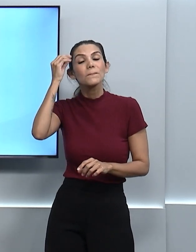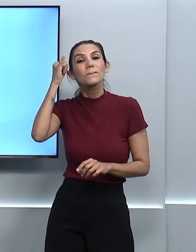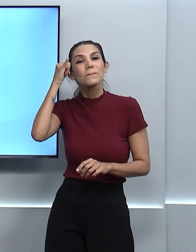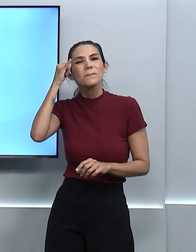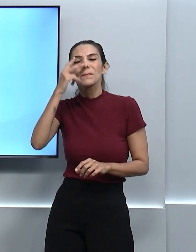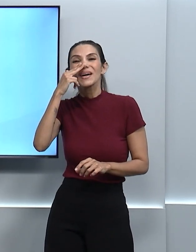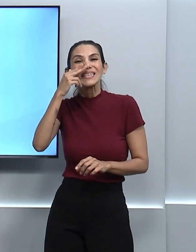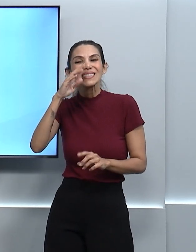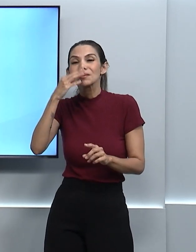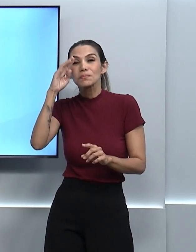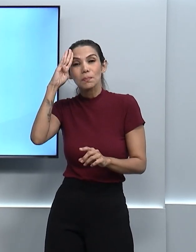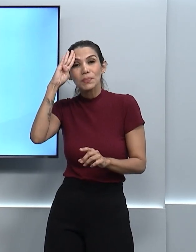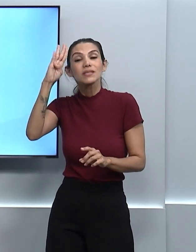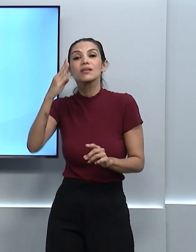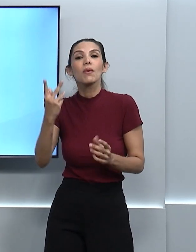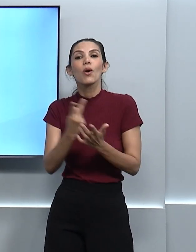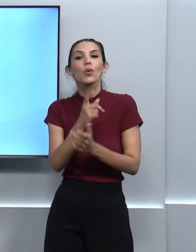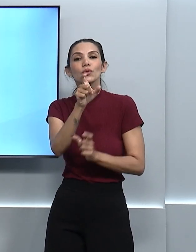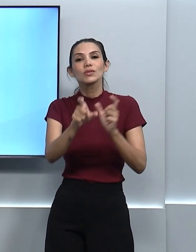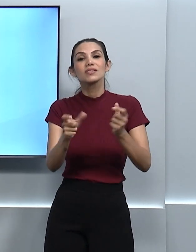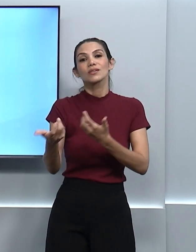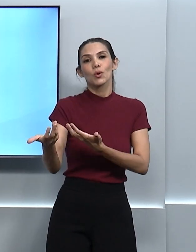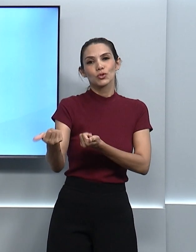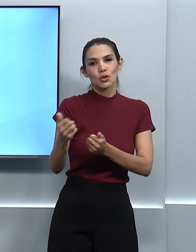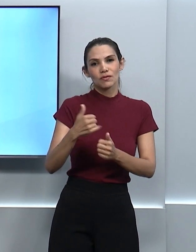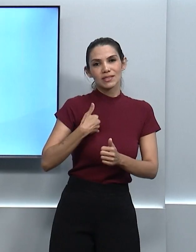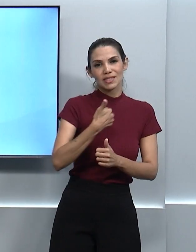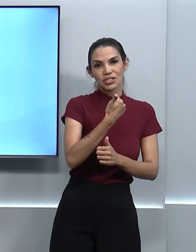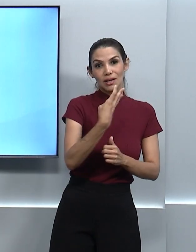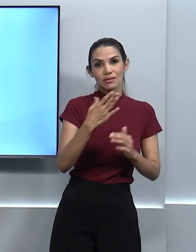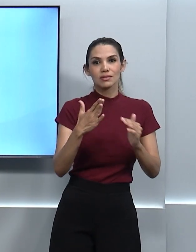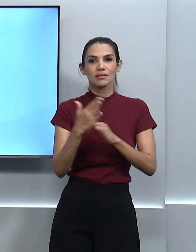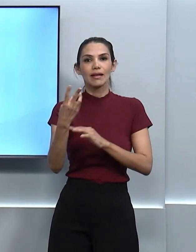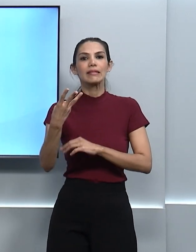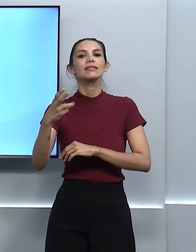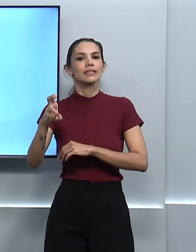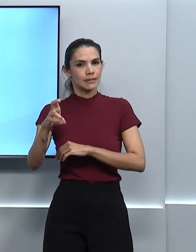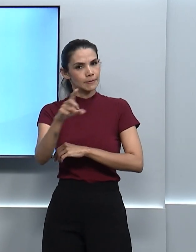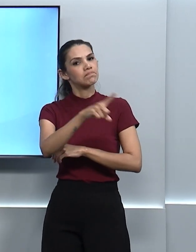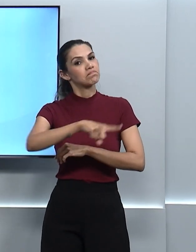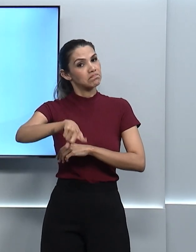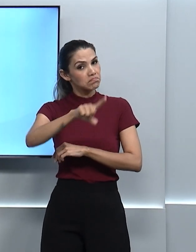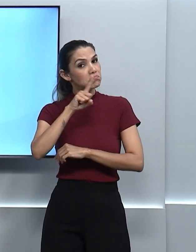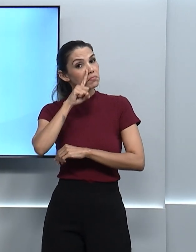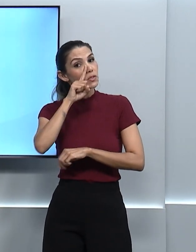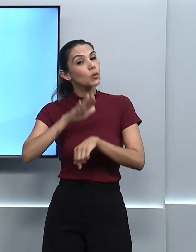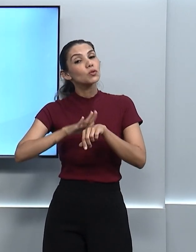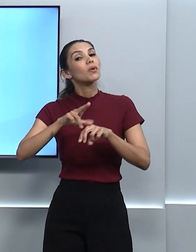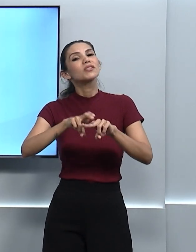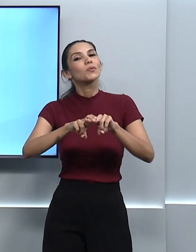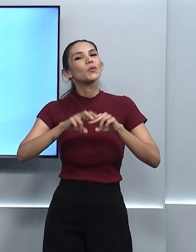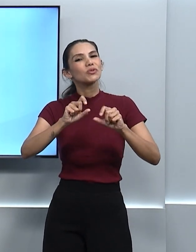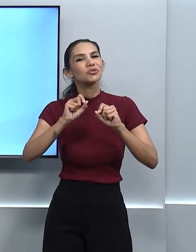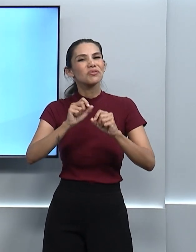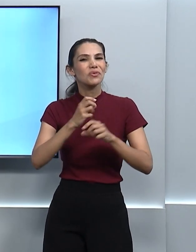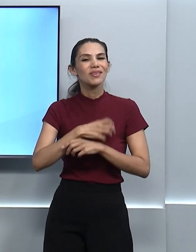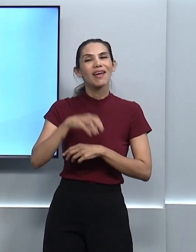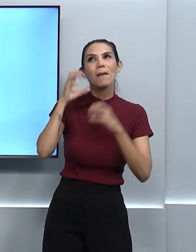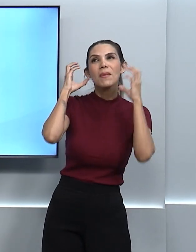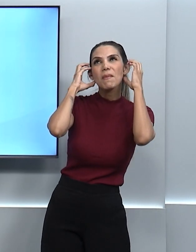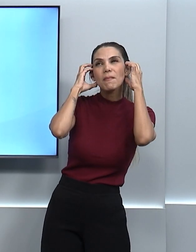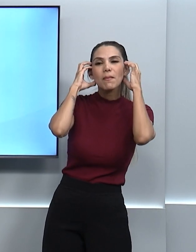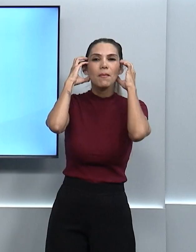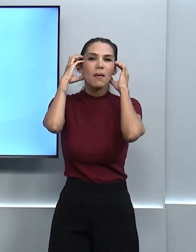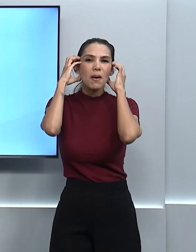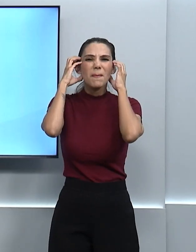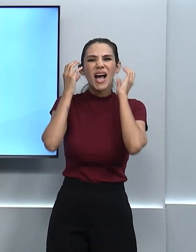entre 14 e 35 anos, que estão em risco aumentado, por causa da exposição constante a